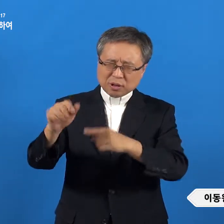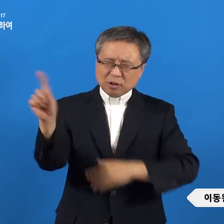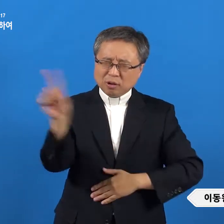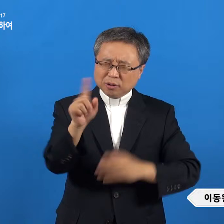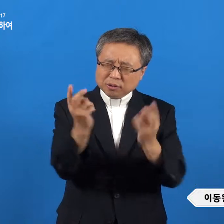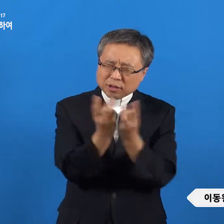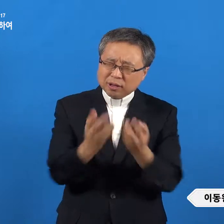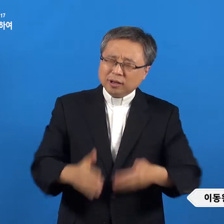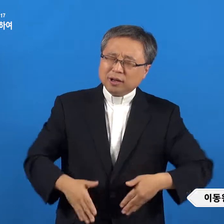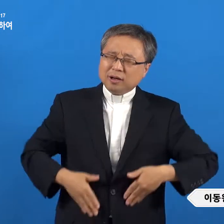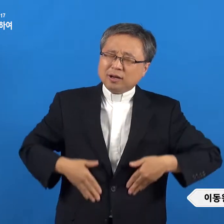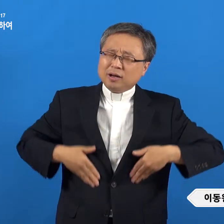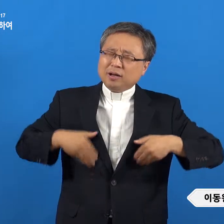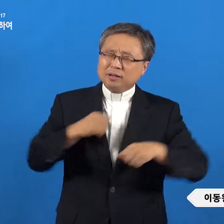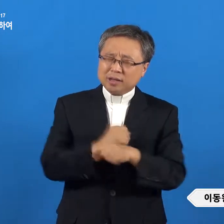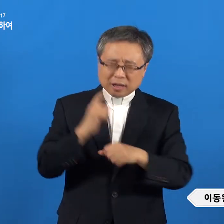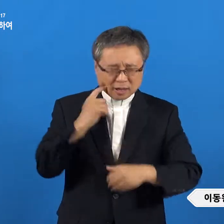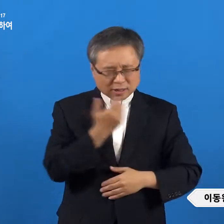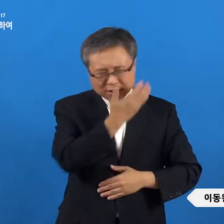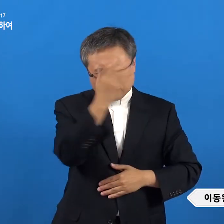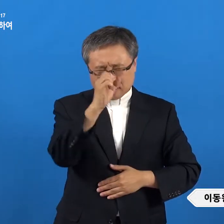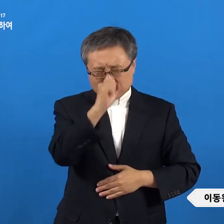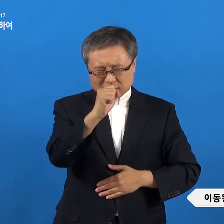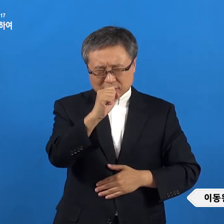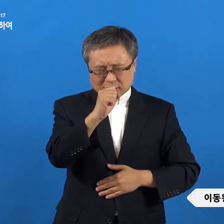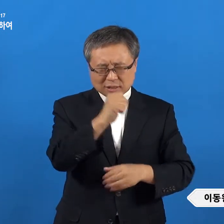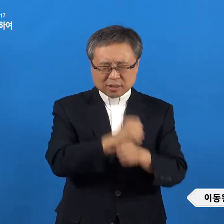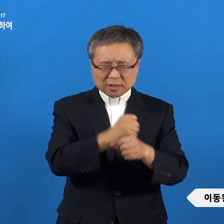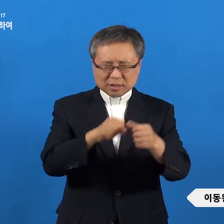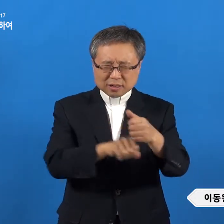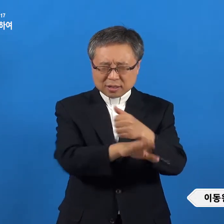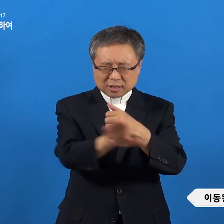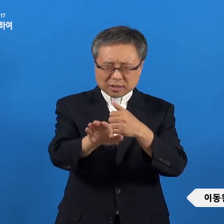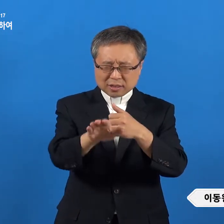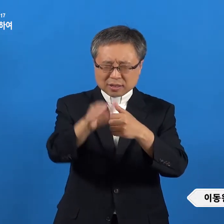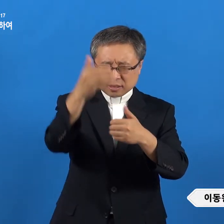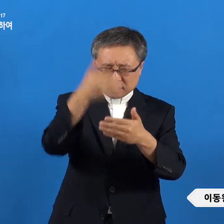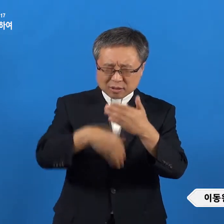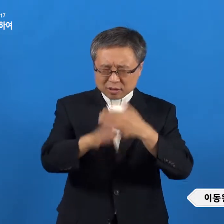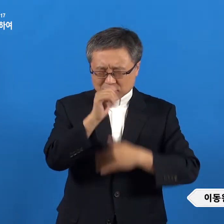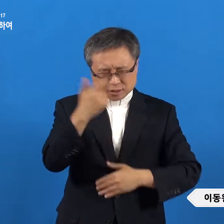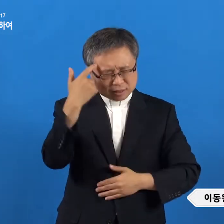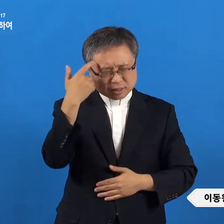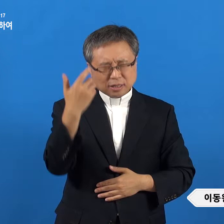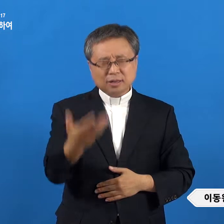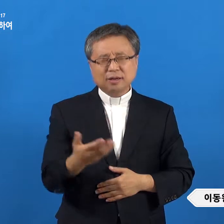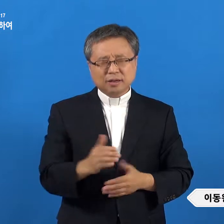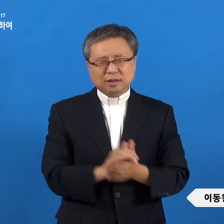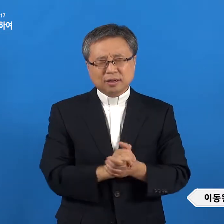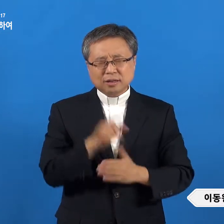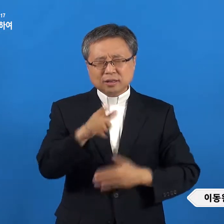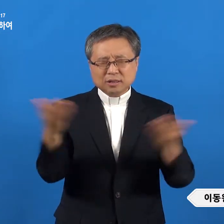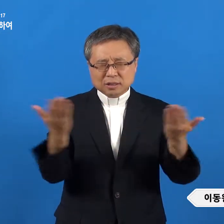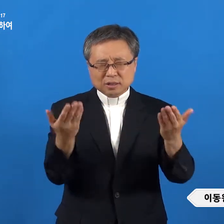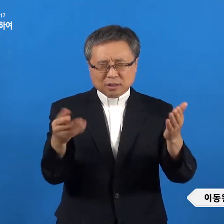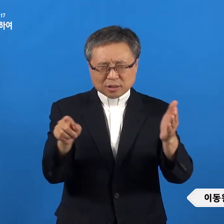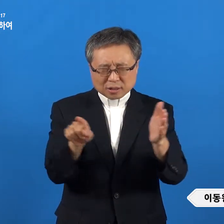따뜻한 아름다움, 선한 영향을 남기고 갈 수가 있을까요? 그것을 위해서 남은